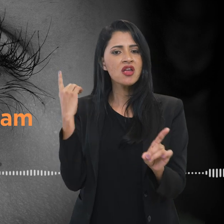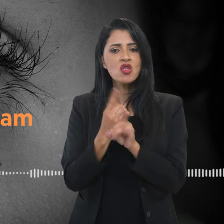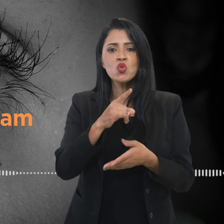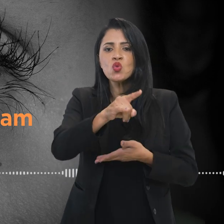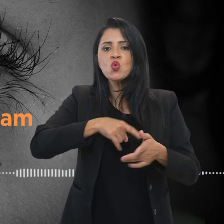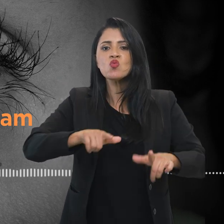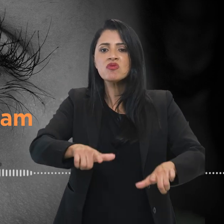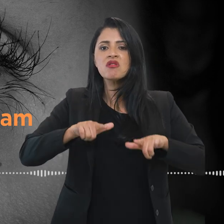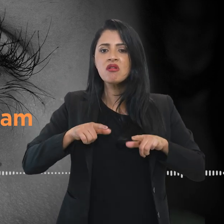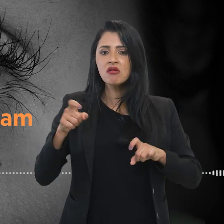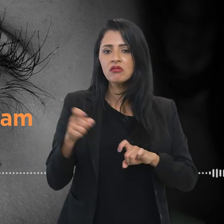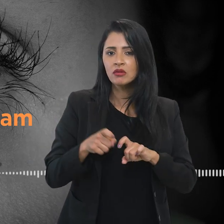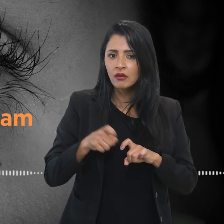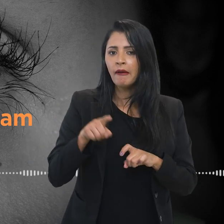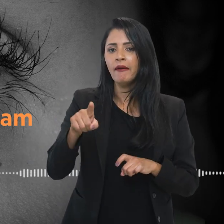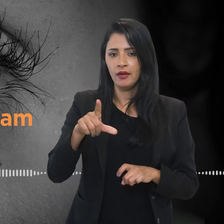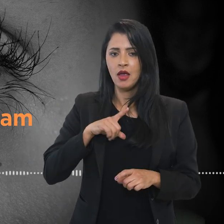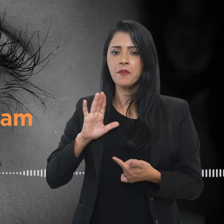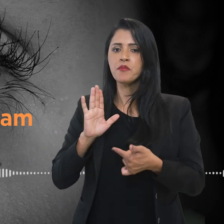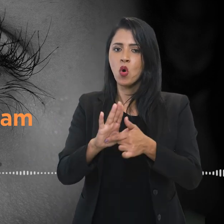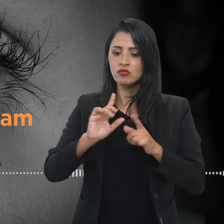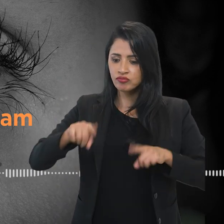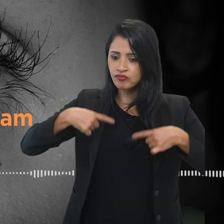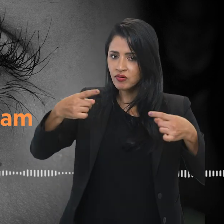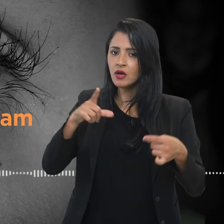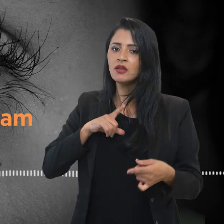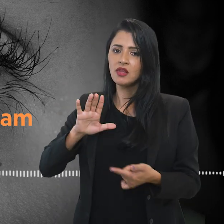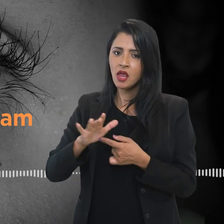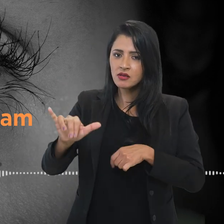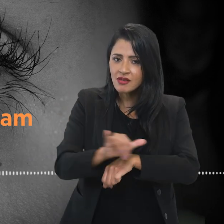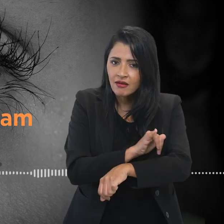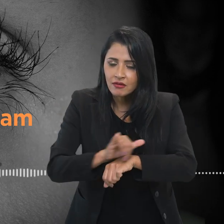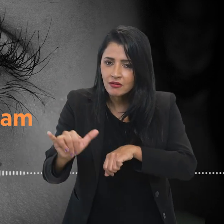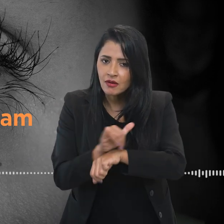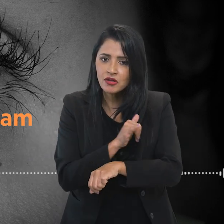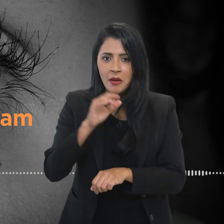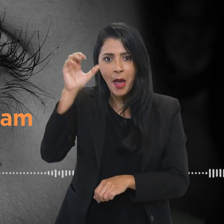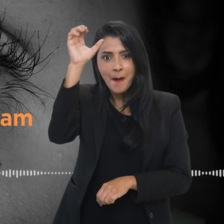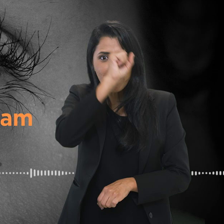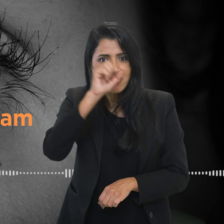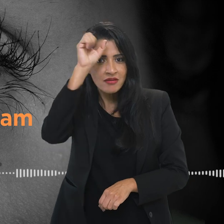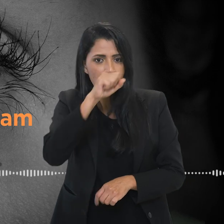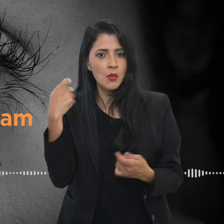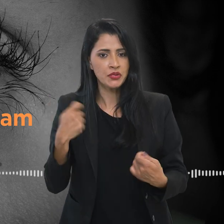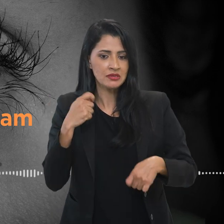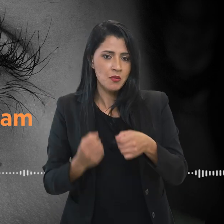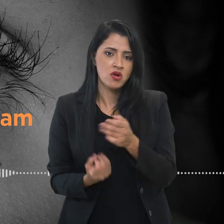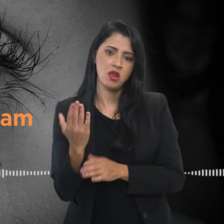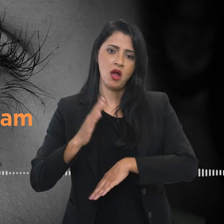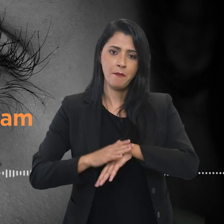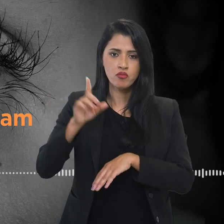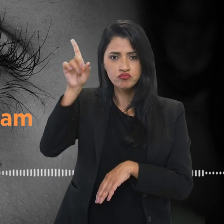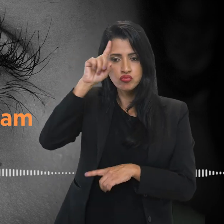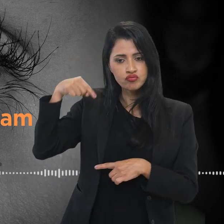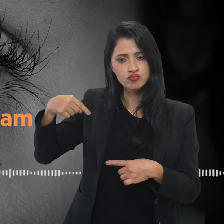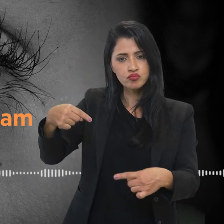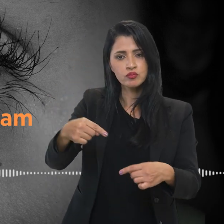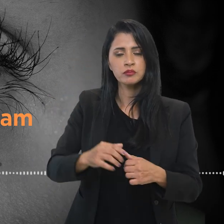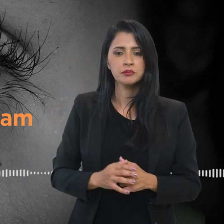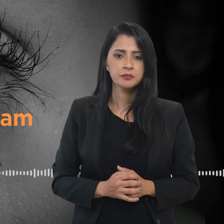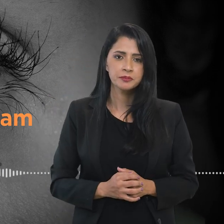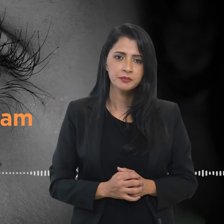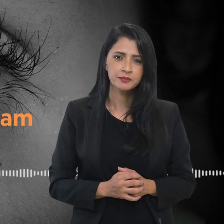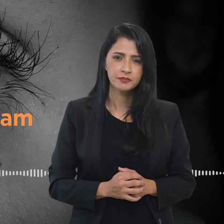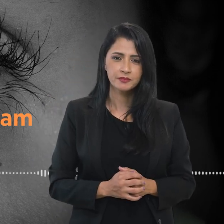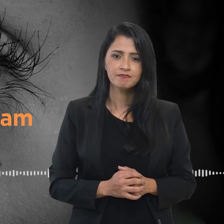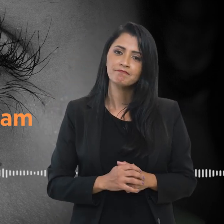vezes esquecidas por não ter um diagnóstico. E elas trazem, sim, superações, trazem desafios, trazem estratégias, né, que aprenderam e